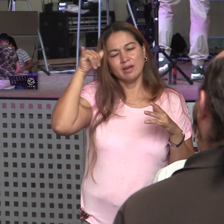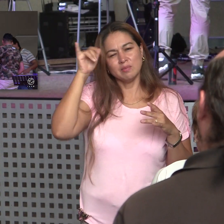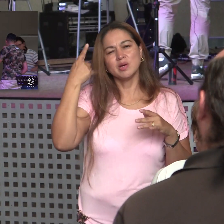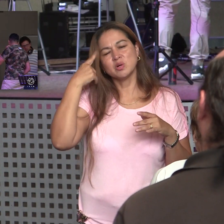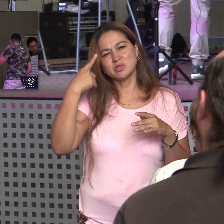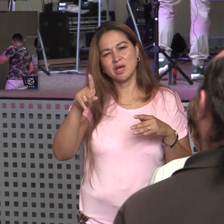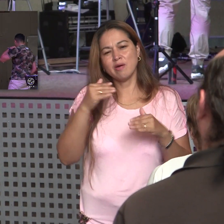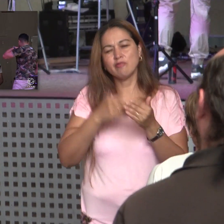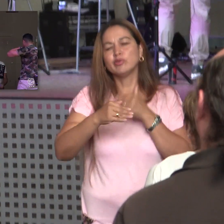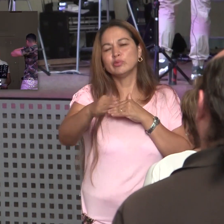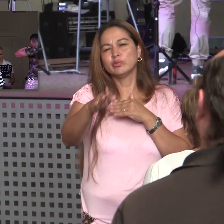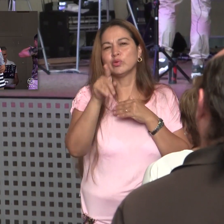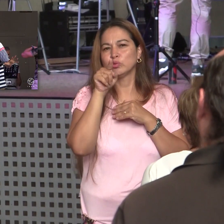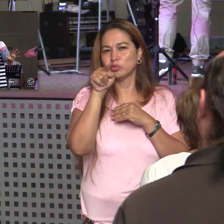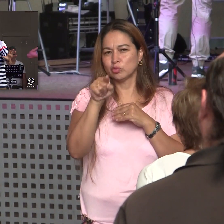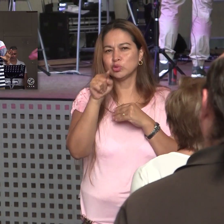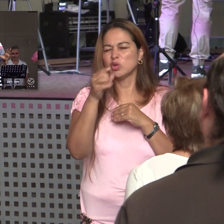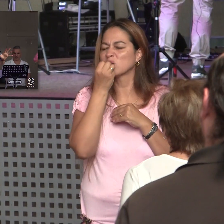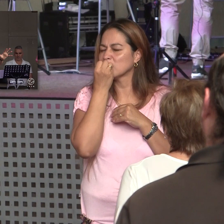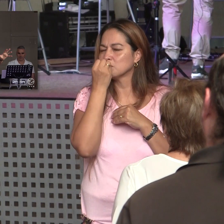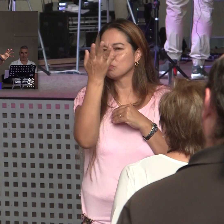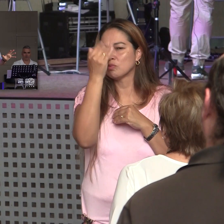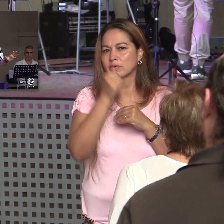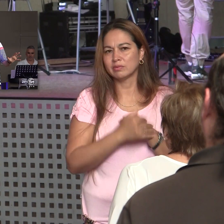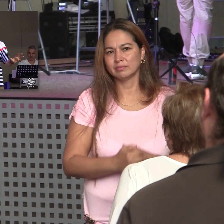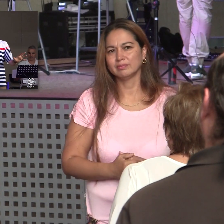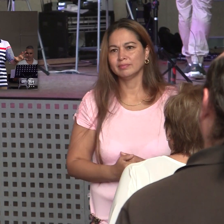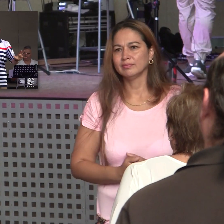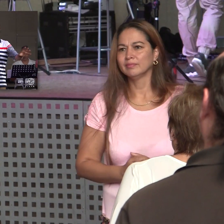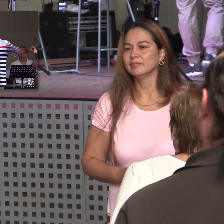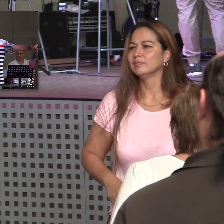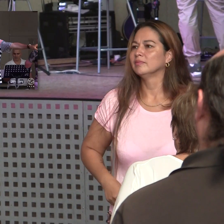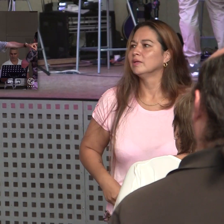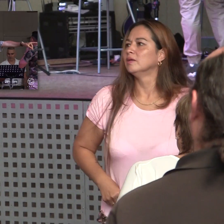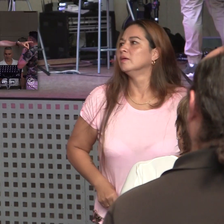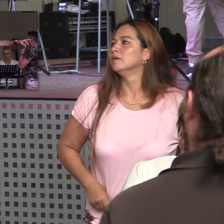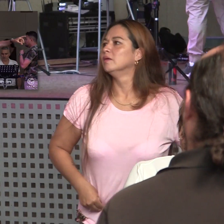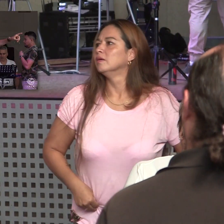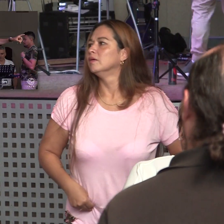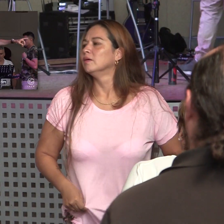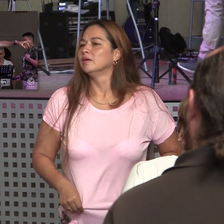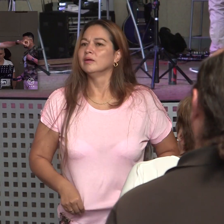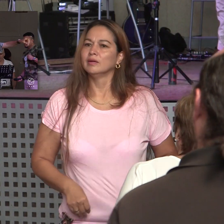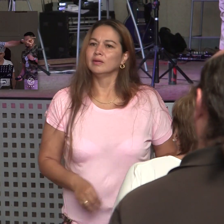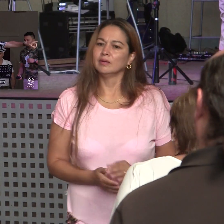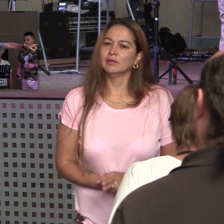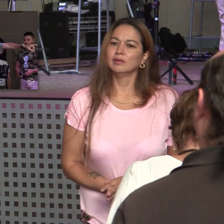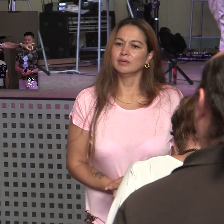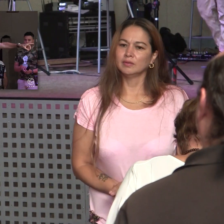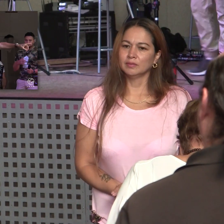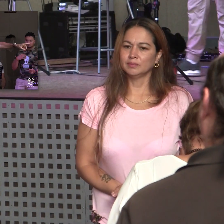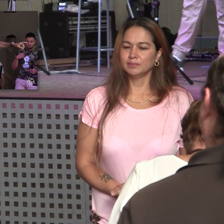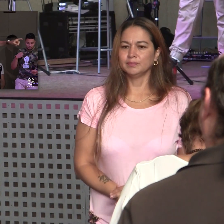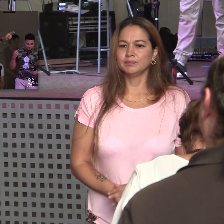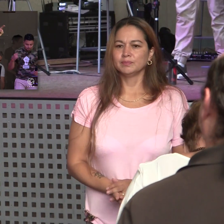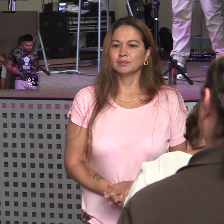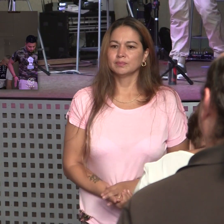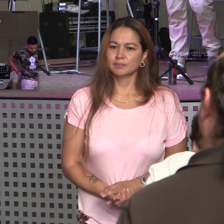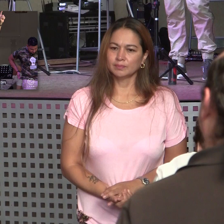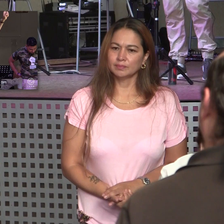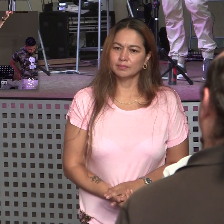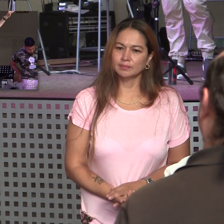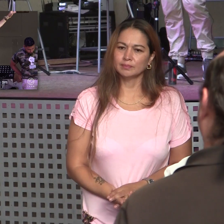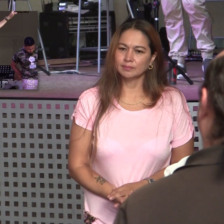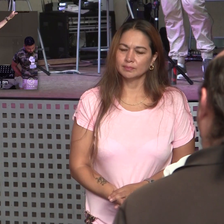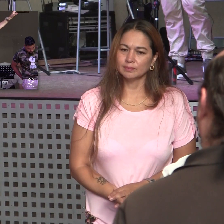no ataca a nadie, a ningún cristiano le ataca al enemigo por decir, no, mira lo que hiciste y metiste la pata y no sé cuánto. No, nuestros pecados